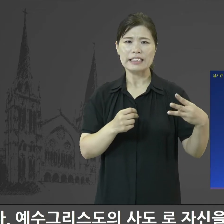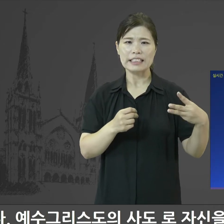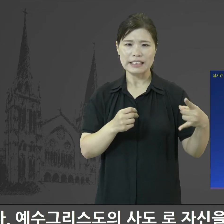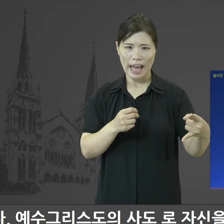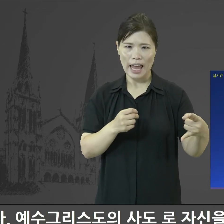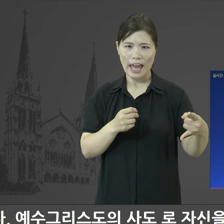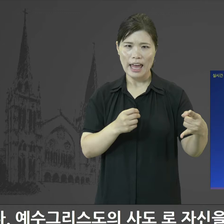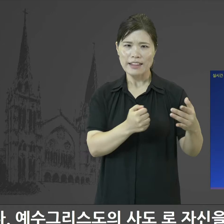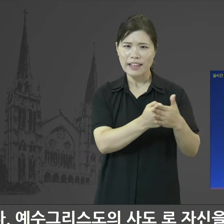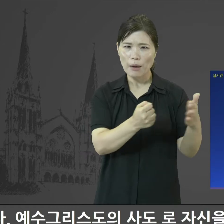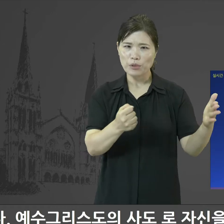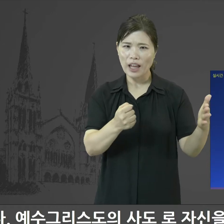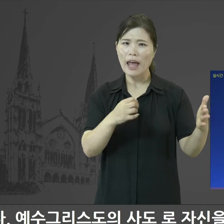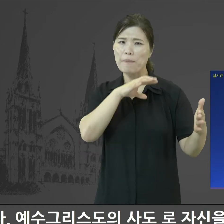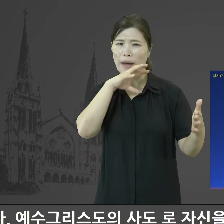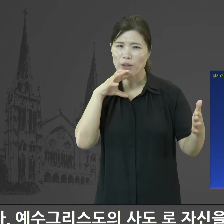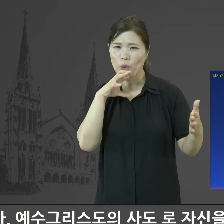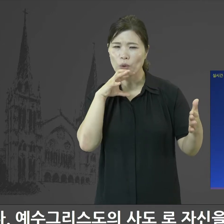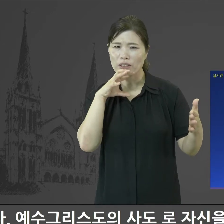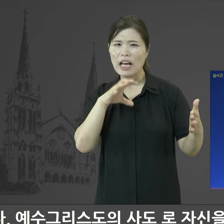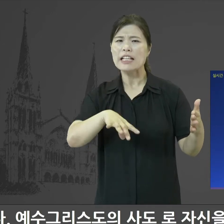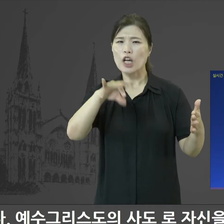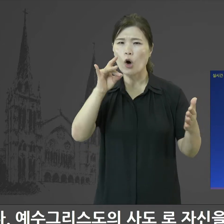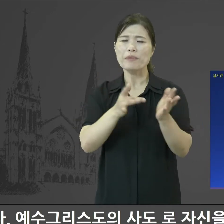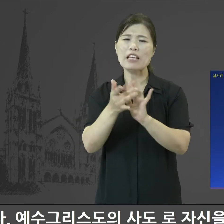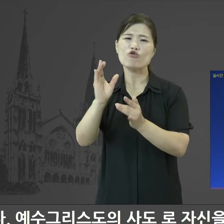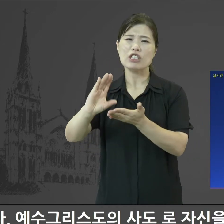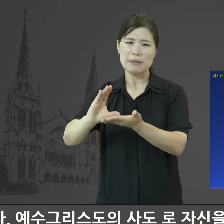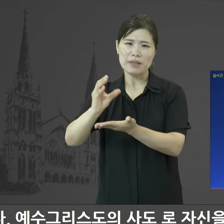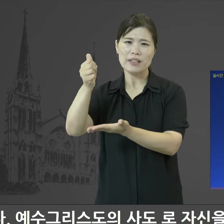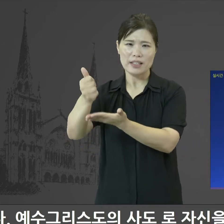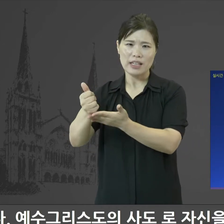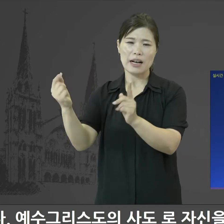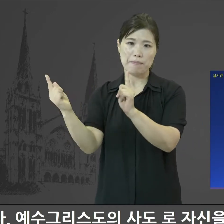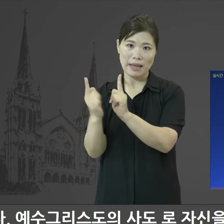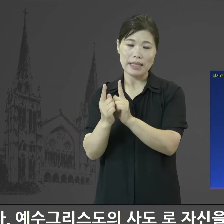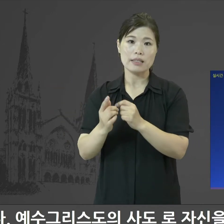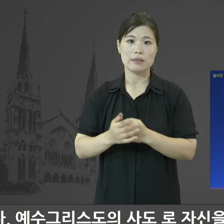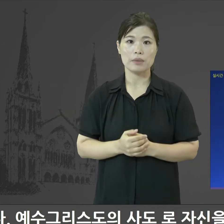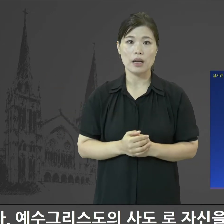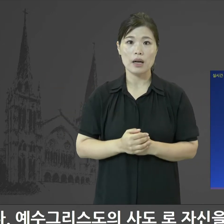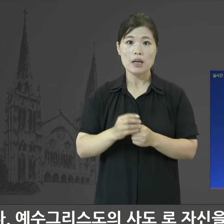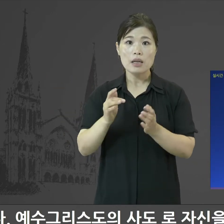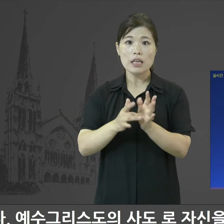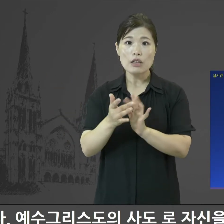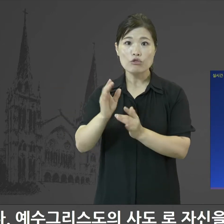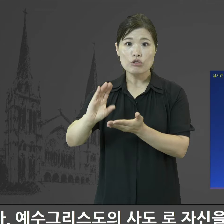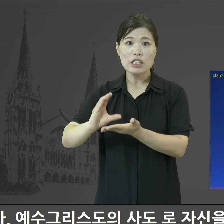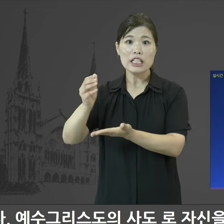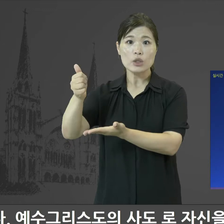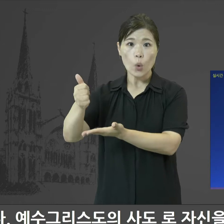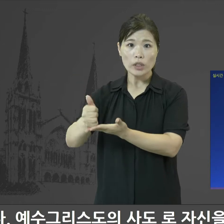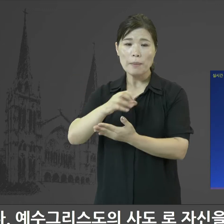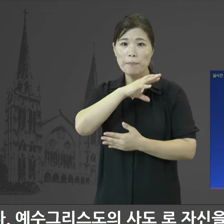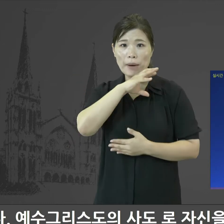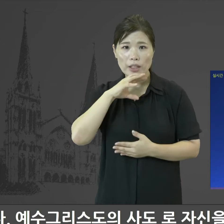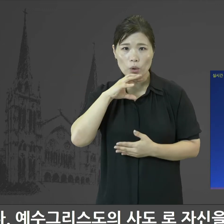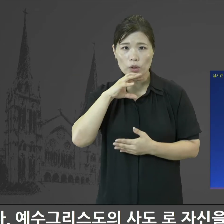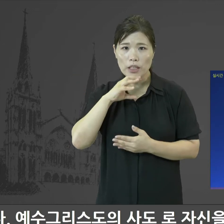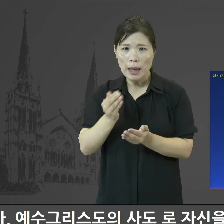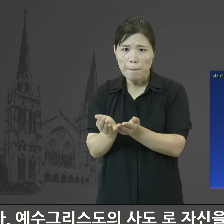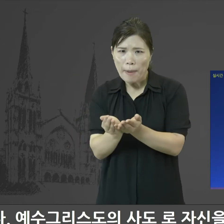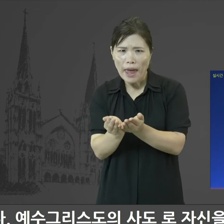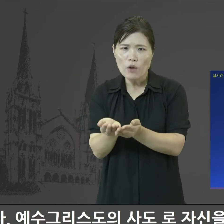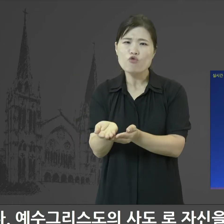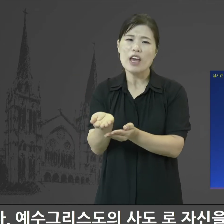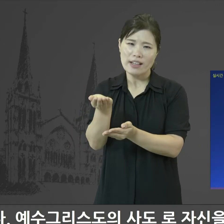이름을 게바, 즉 반석이라고 바꿔주신 이 만남 이후에 베드로는 예수님을 배 위에서 더 깊이 만나게